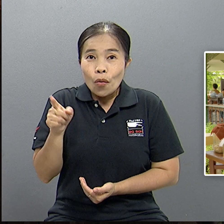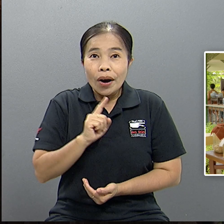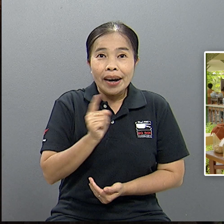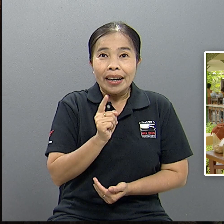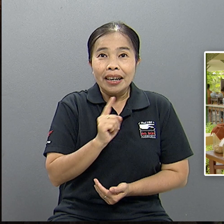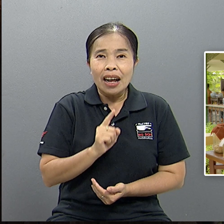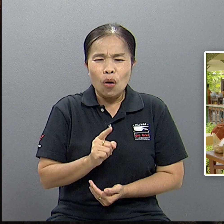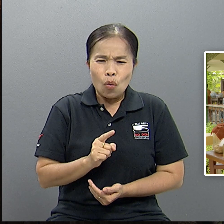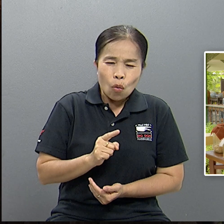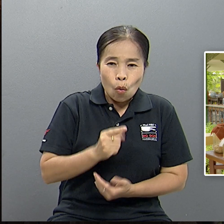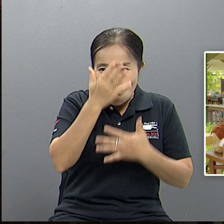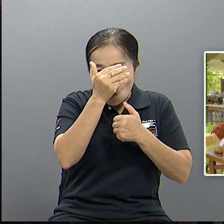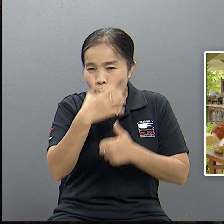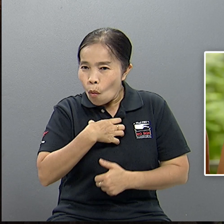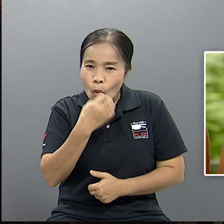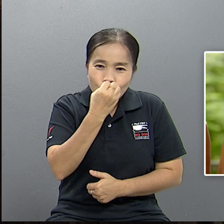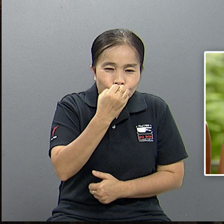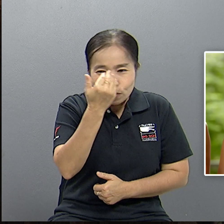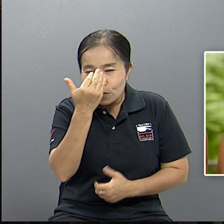น่ากินทั้งนั้นเลย